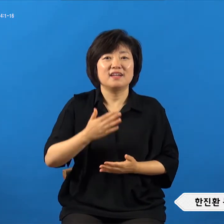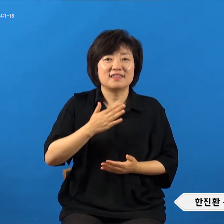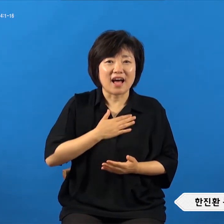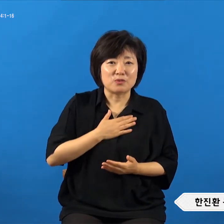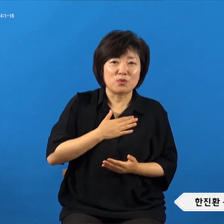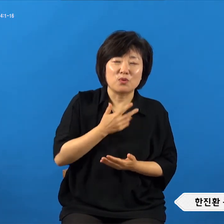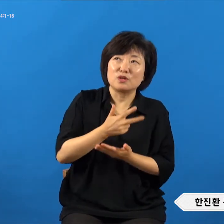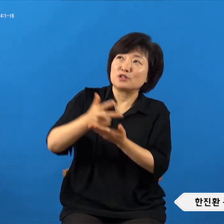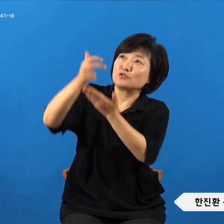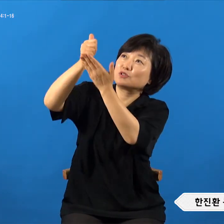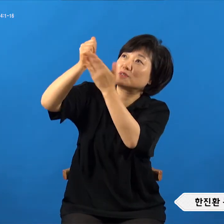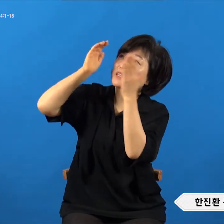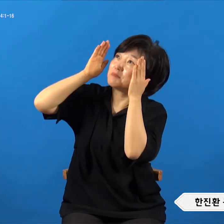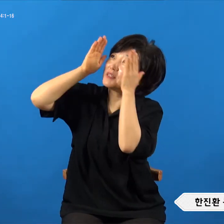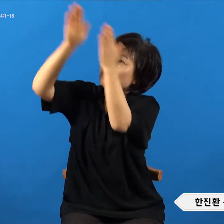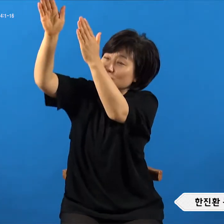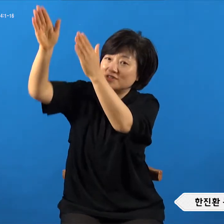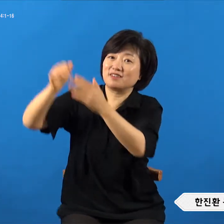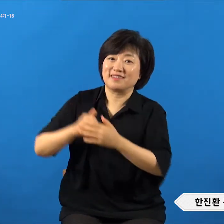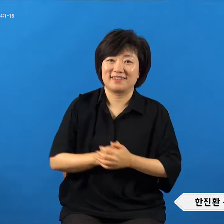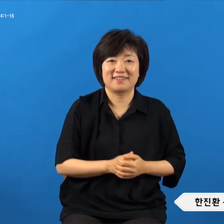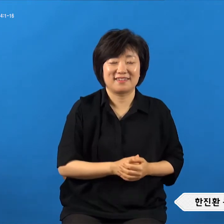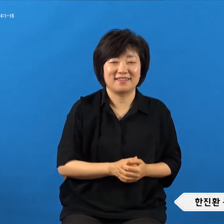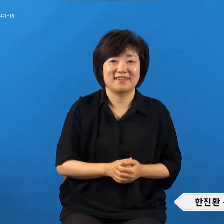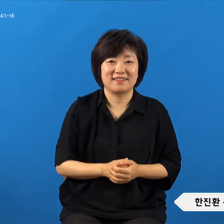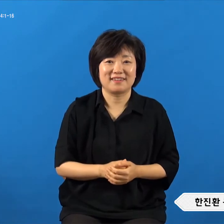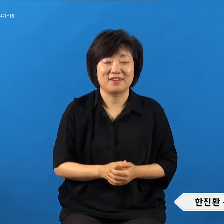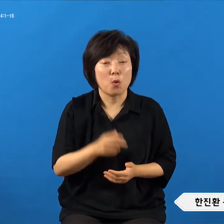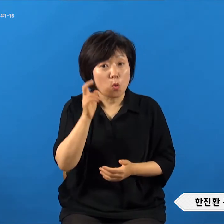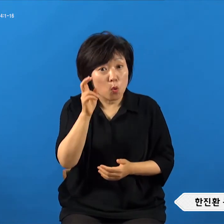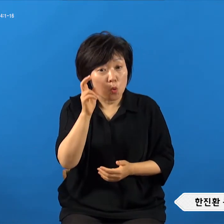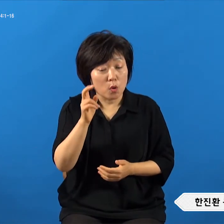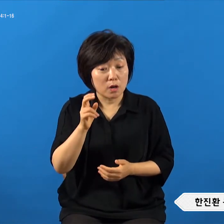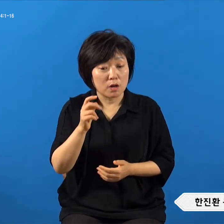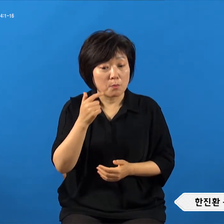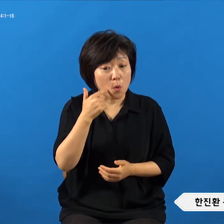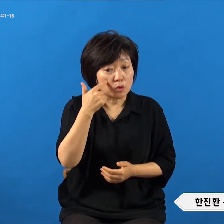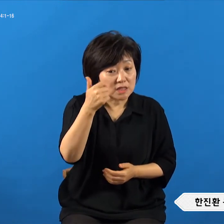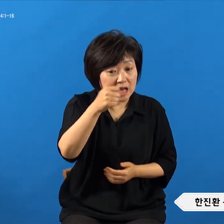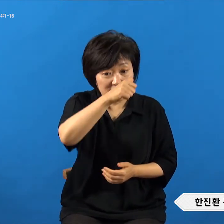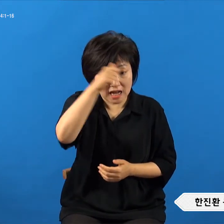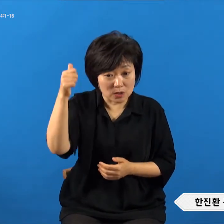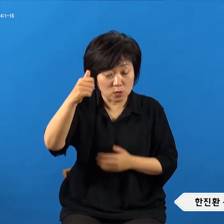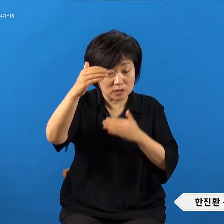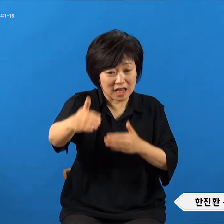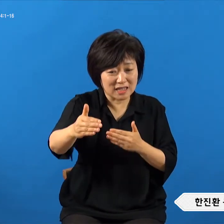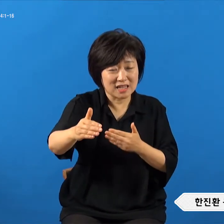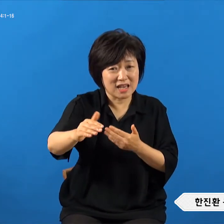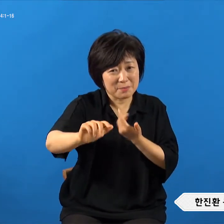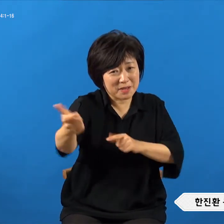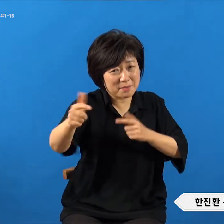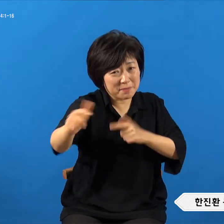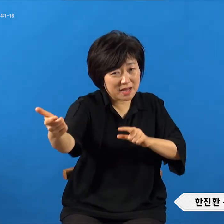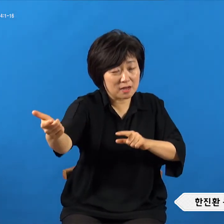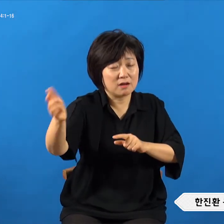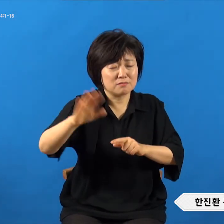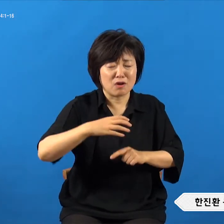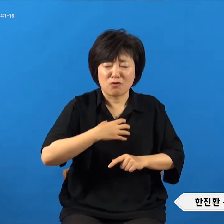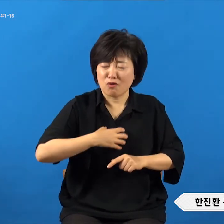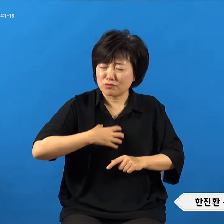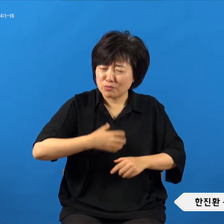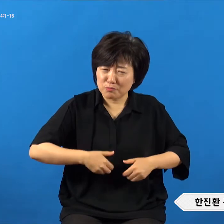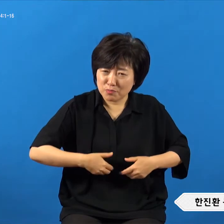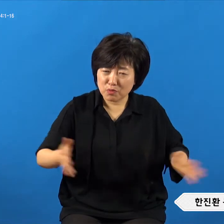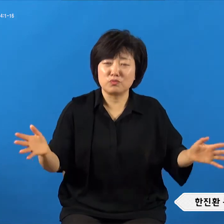저도 주님께만 순종하면 될 테니까 말입니다. 혹 목사 장로 사이에 약간의 의견 차이가 있더라도